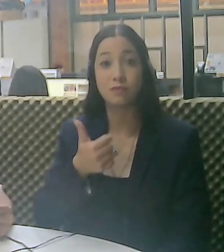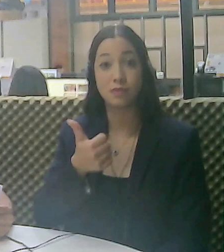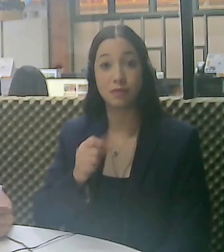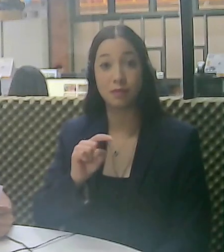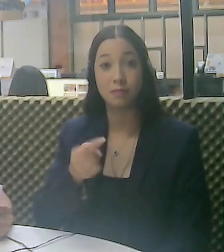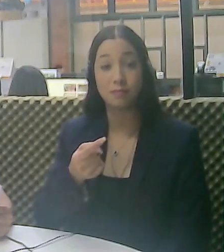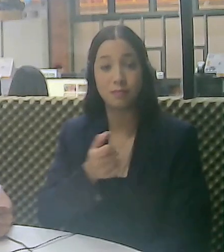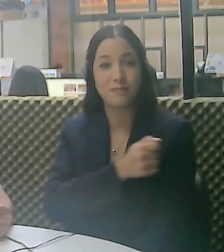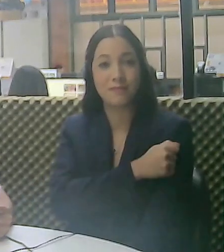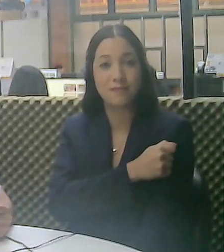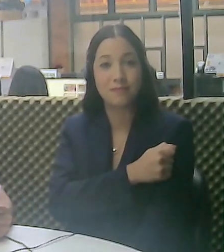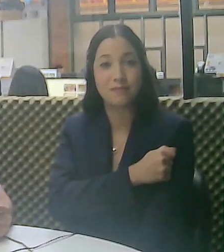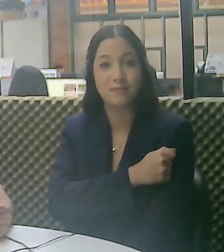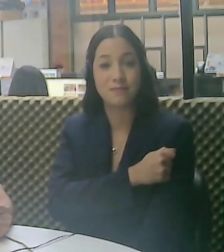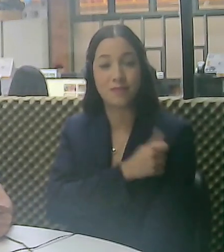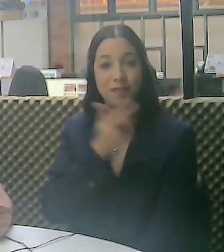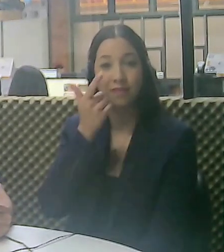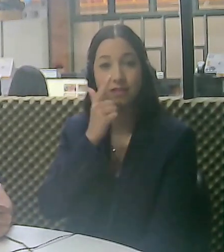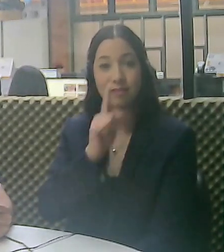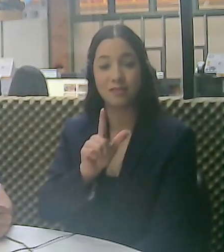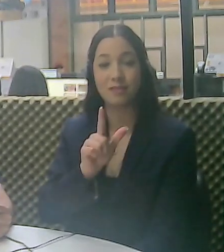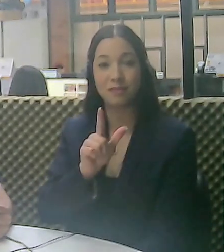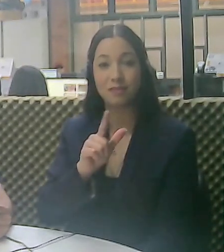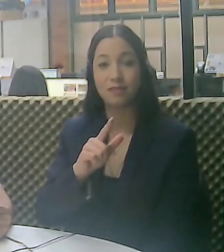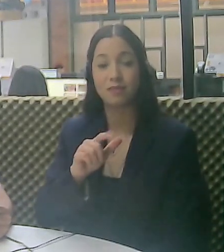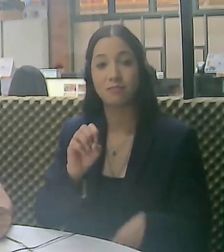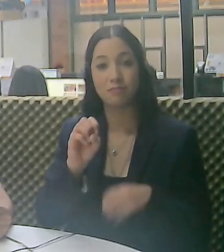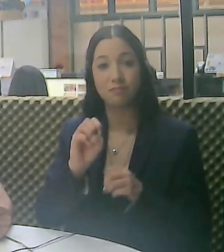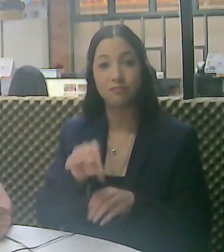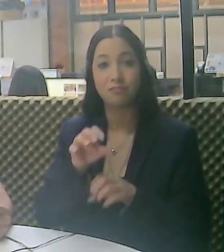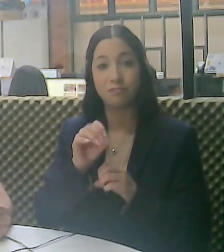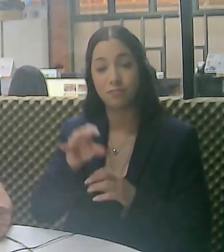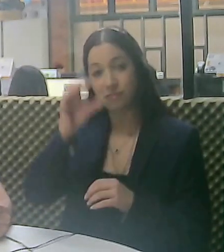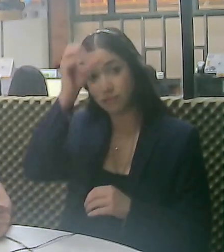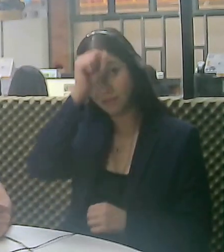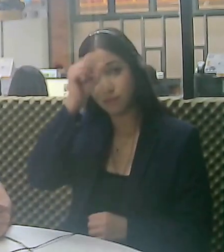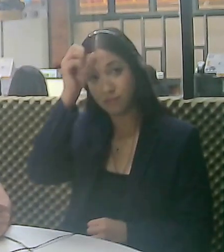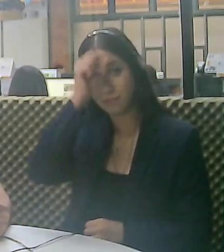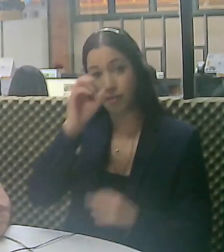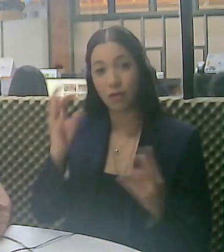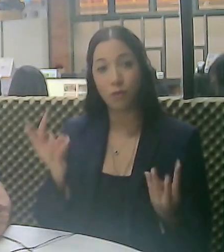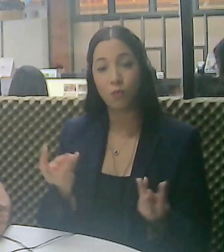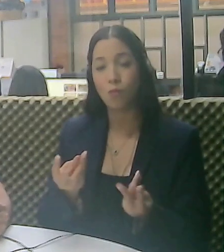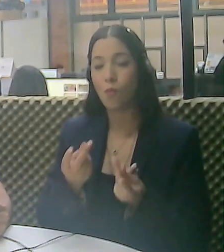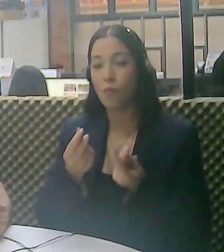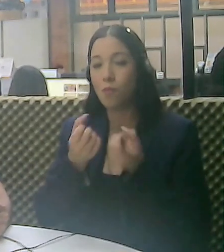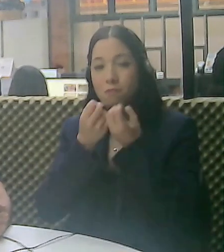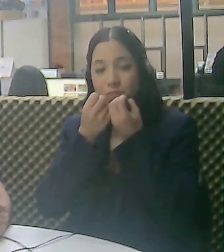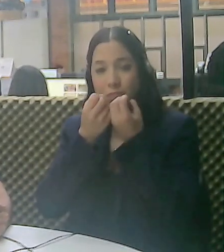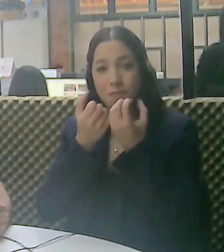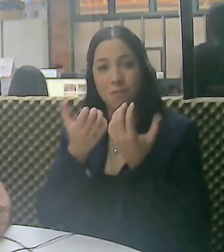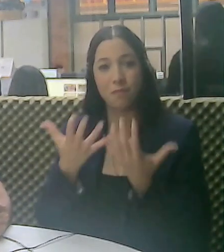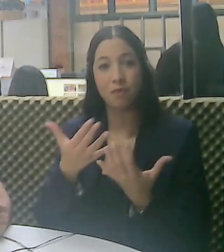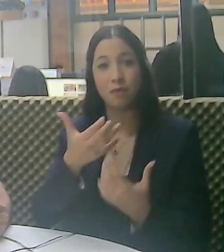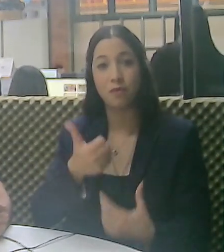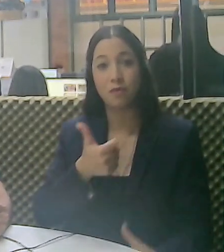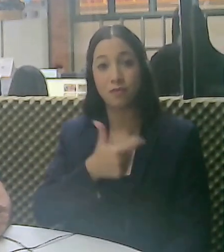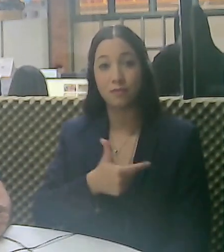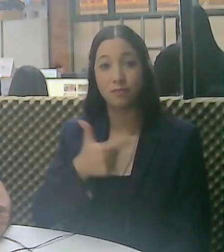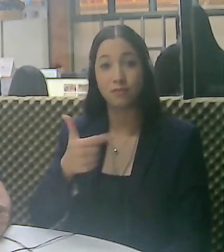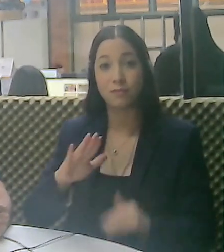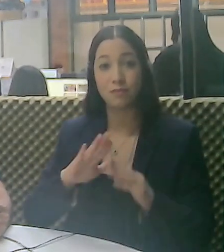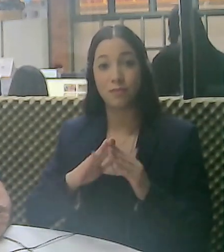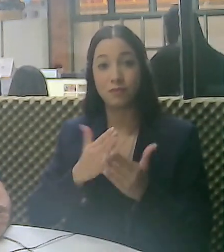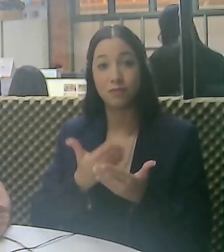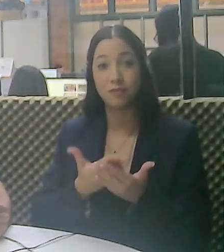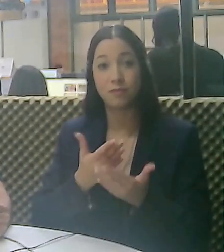mil estudantes foram atendidos com um processo de ensino e aprendizagem de excelente qualidade em 122 escolas